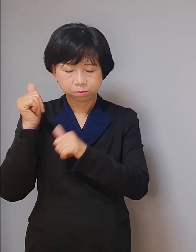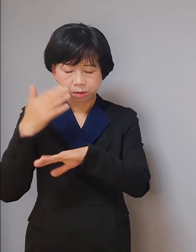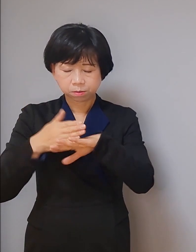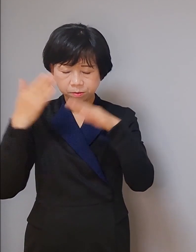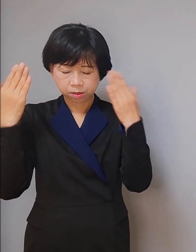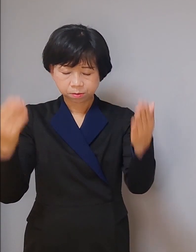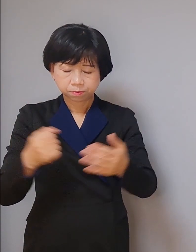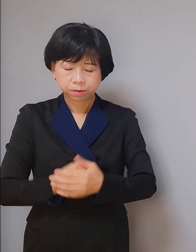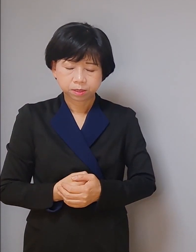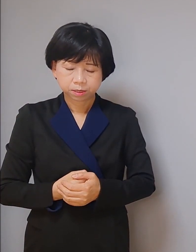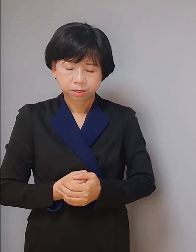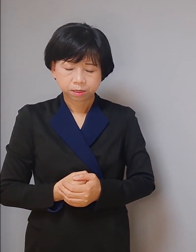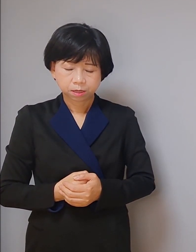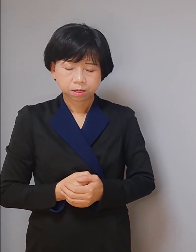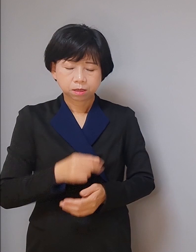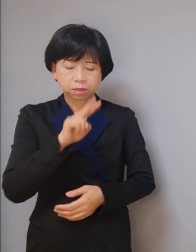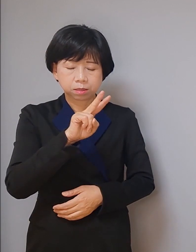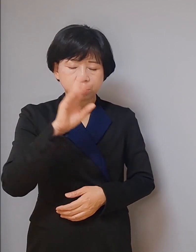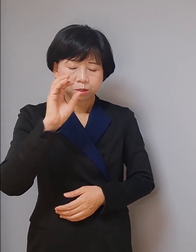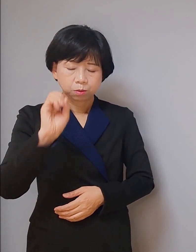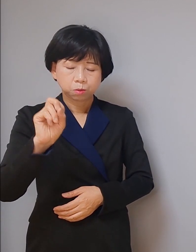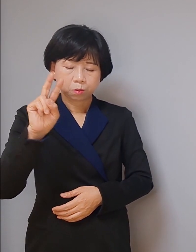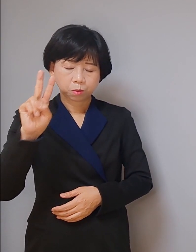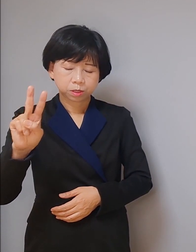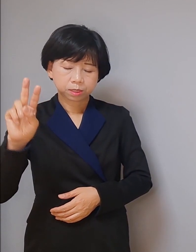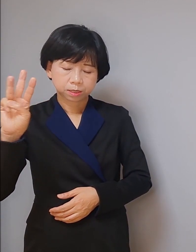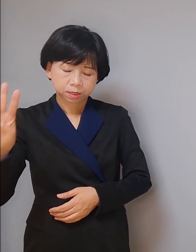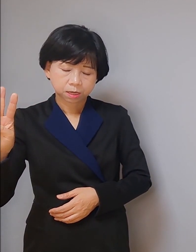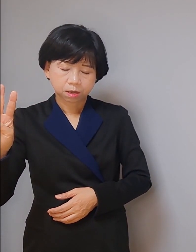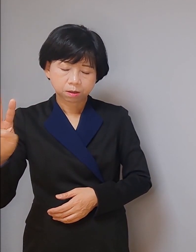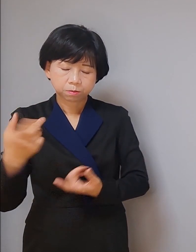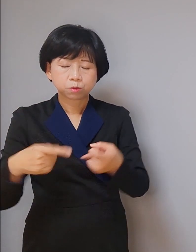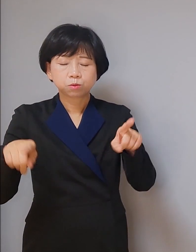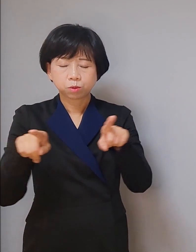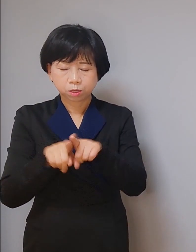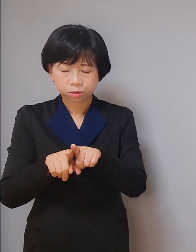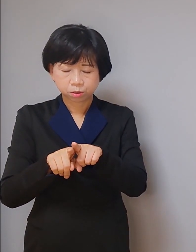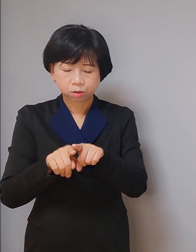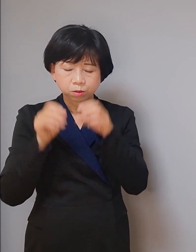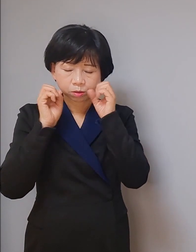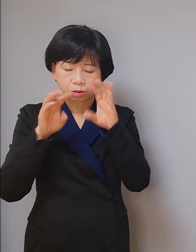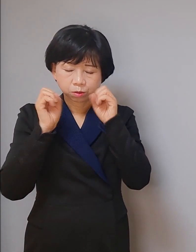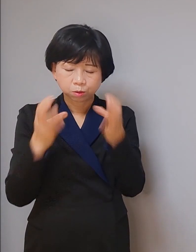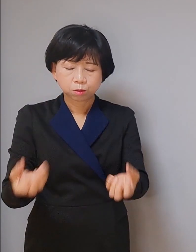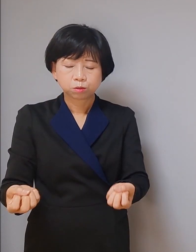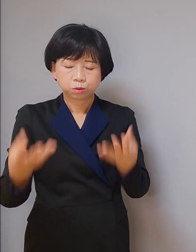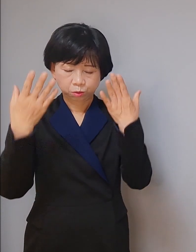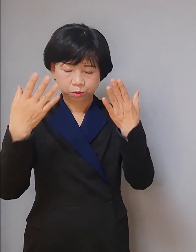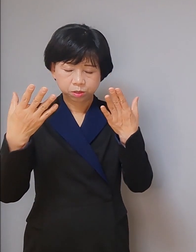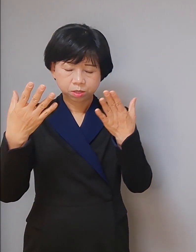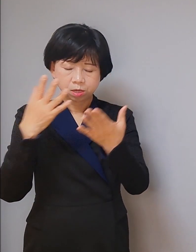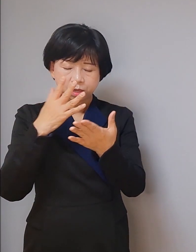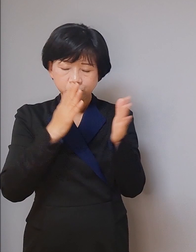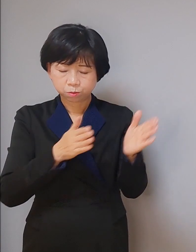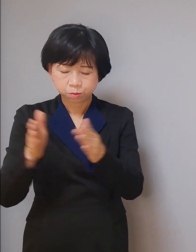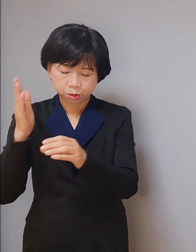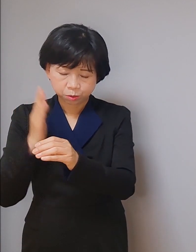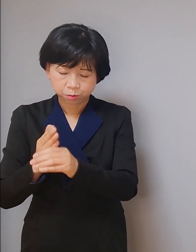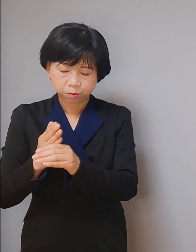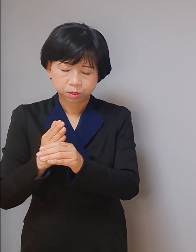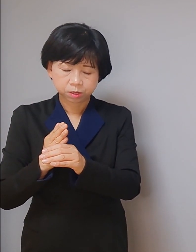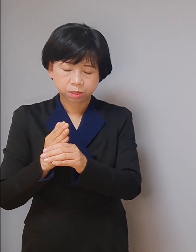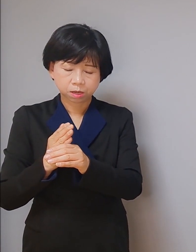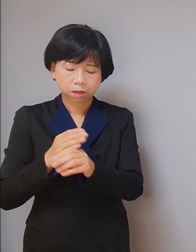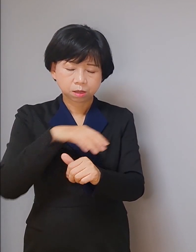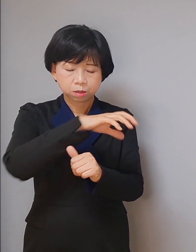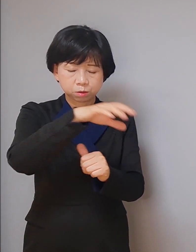감사합니다. 2023 투게더 축제를 주님의 은혜 가운데 준비하고 있습니다. 주님의 마음으로 주의를 돌아보게